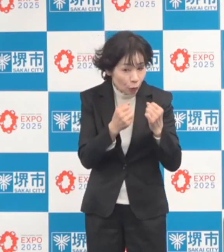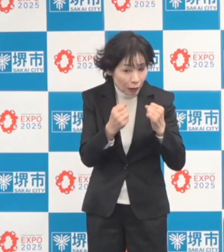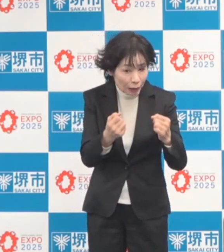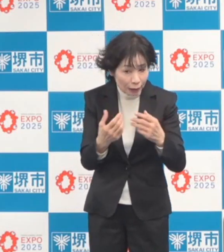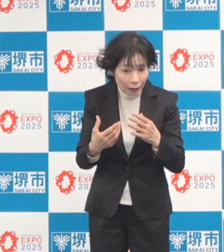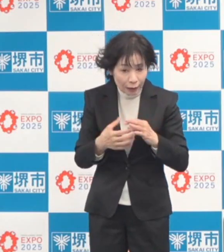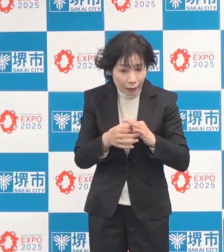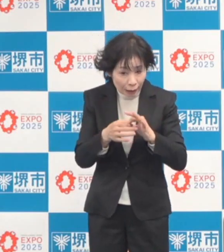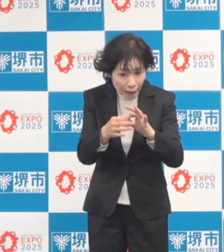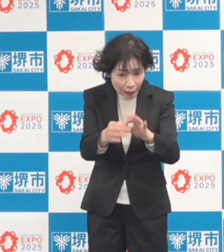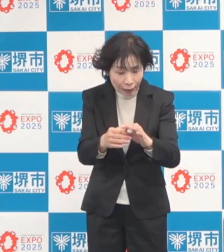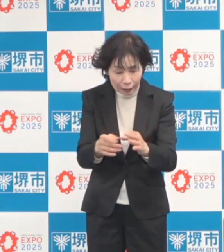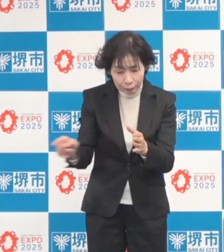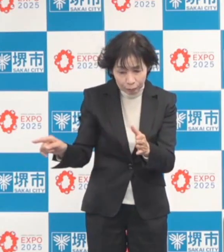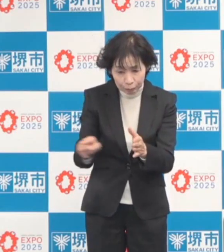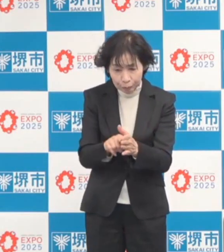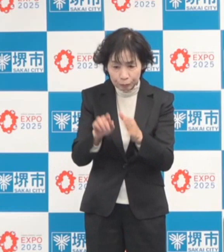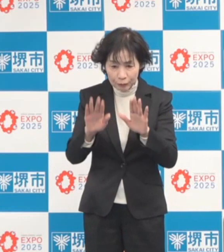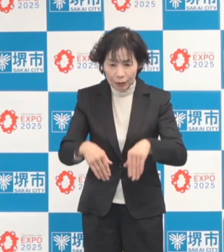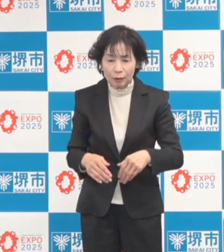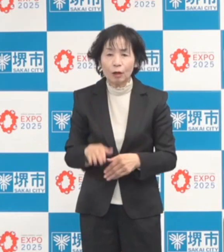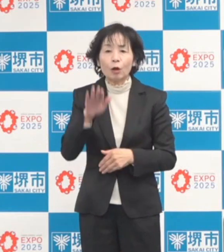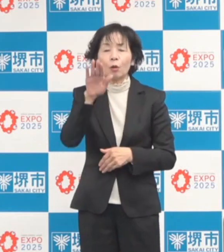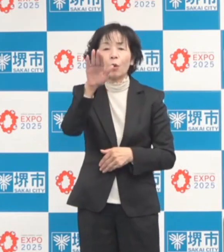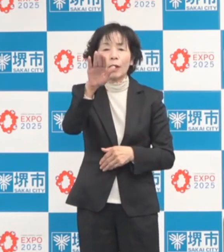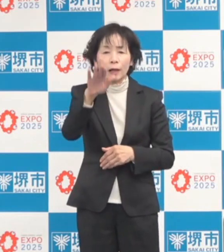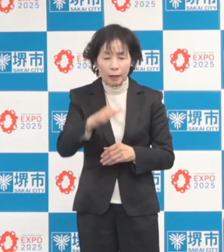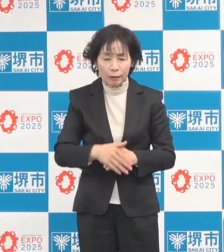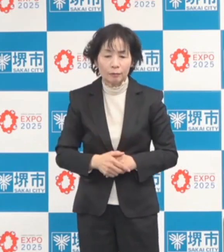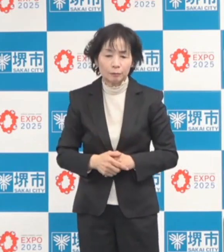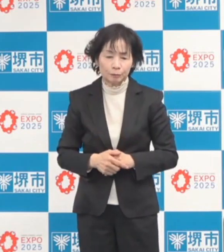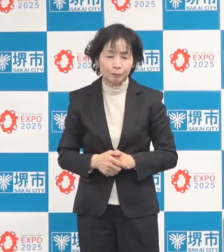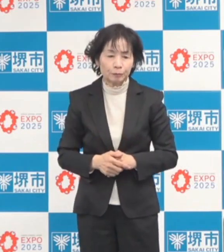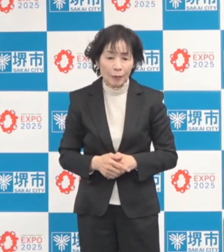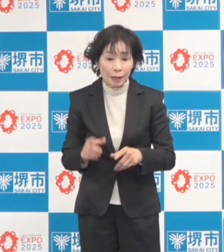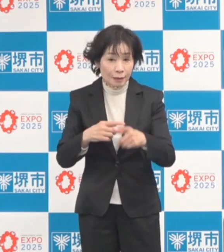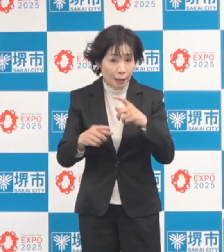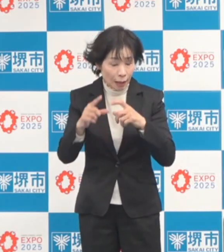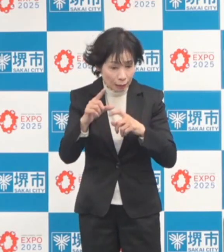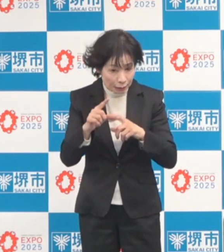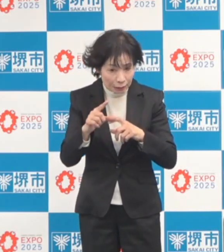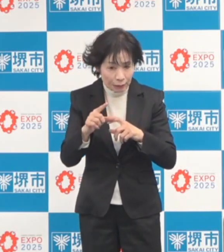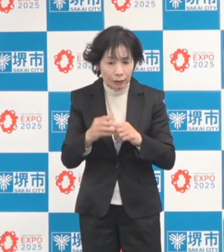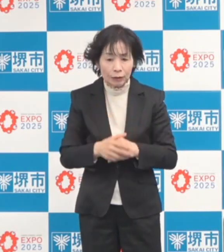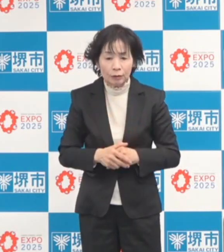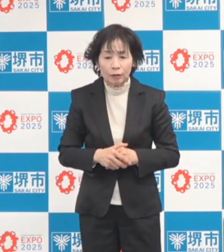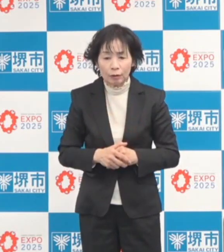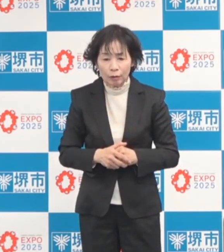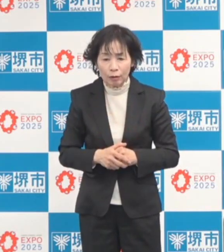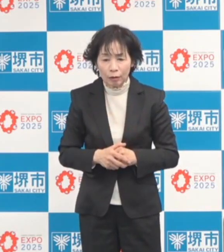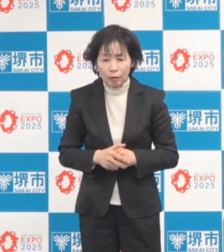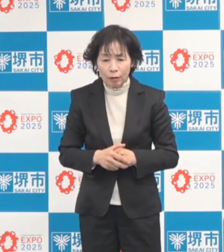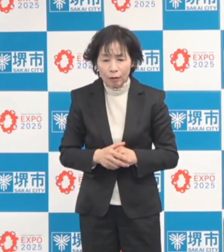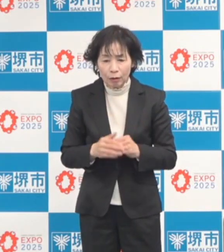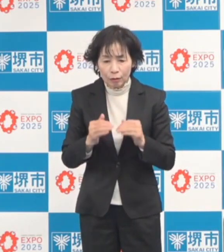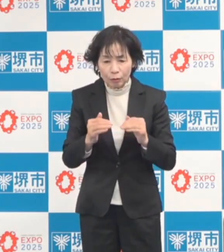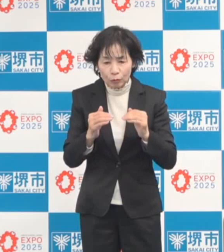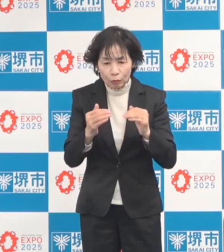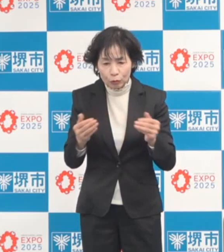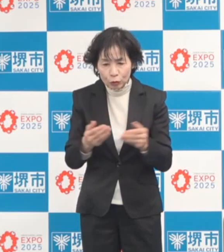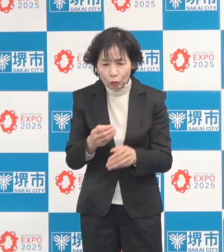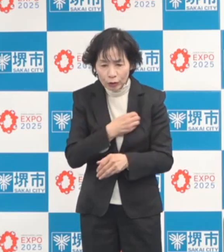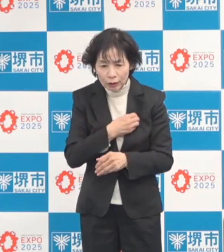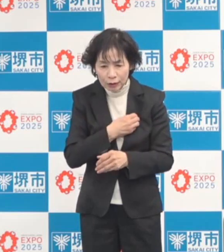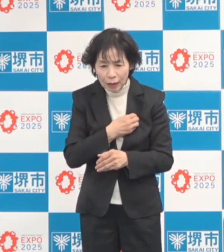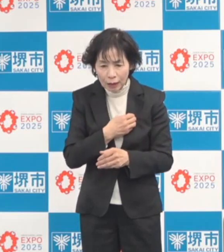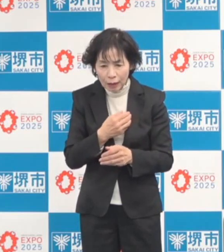間を行ってきました。これからさらにこのどんどんどんどん職員が減ること